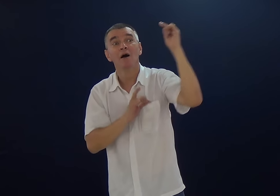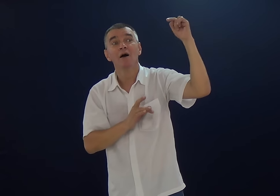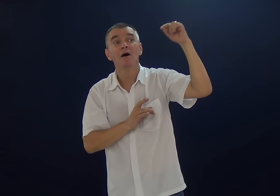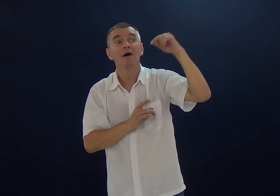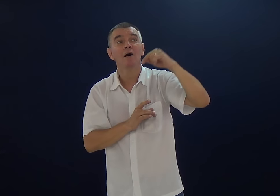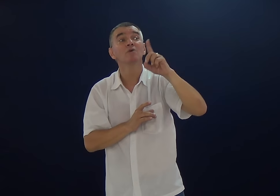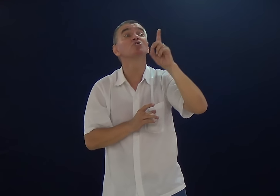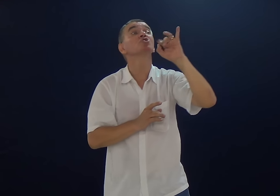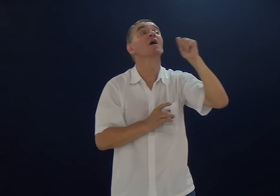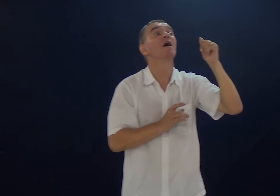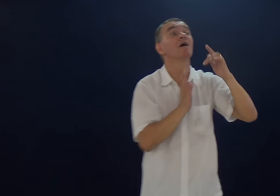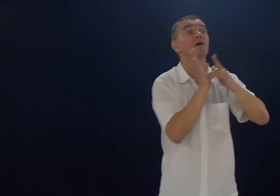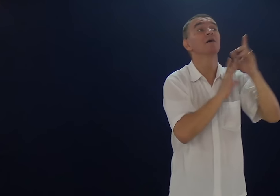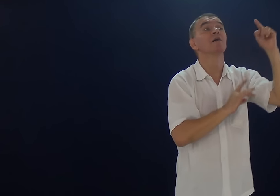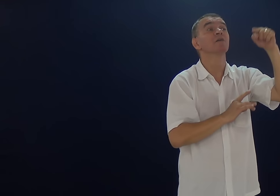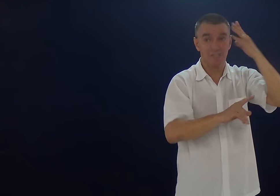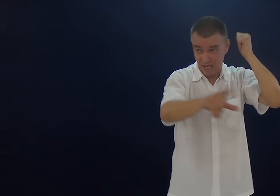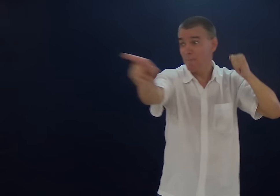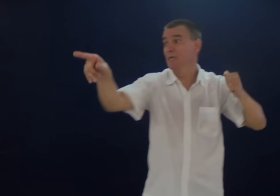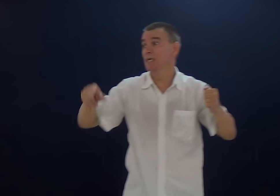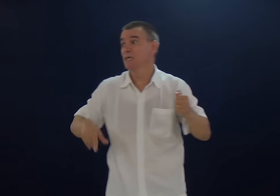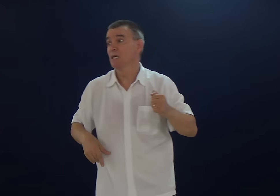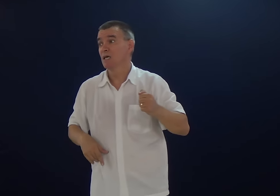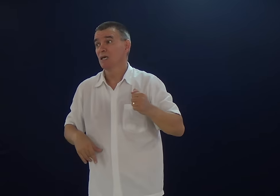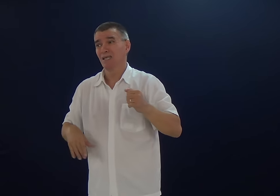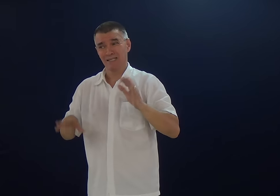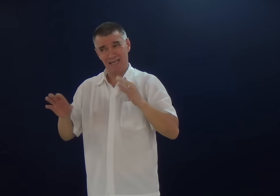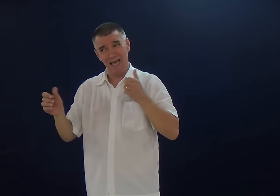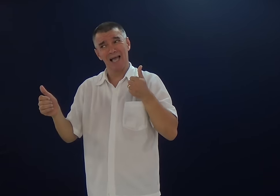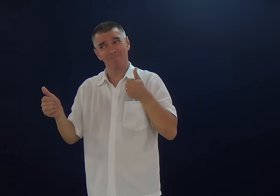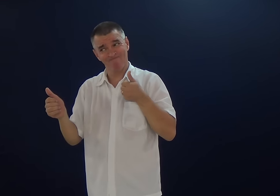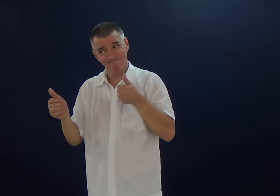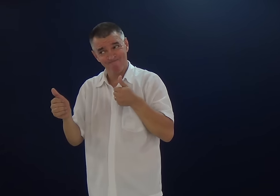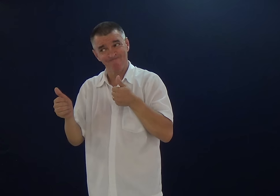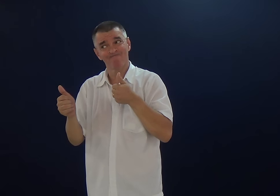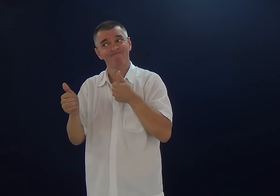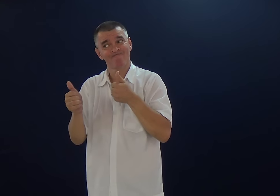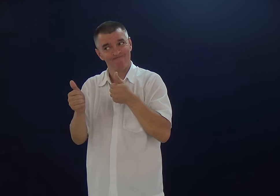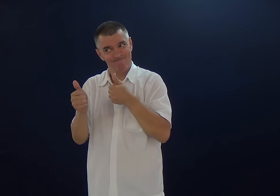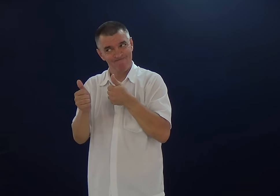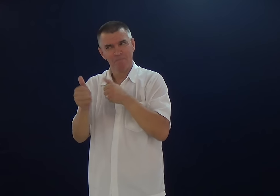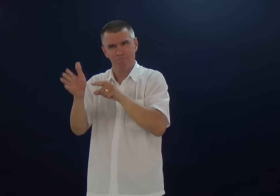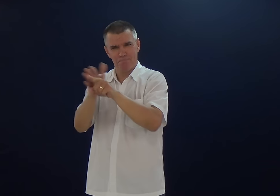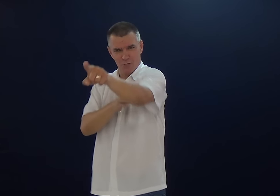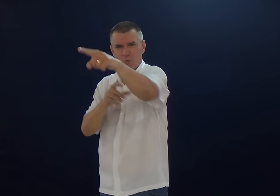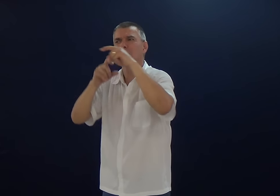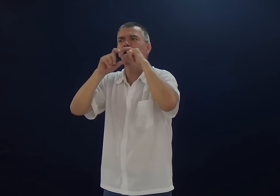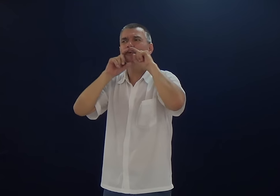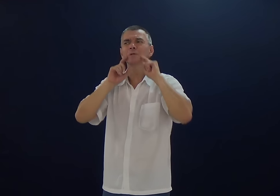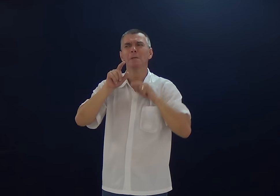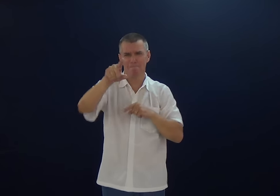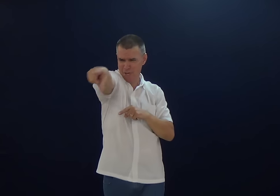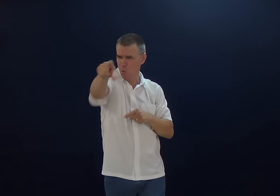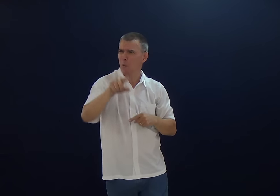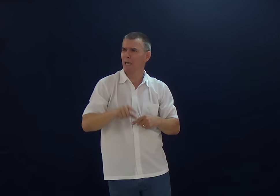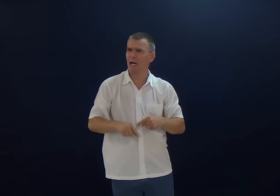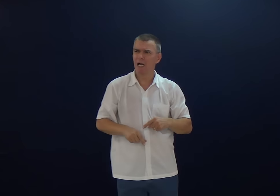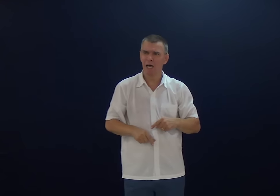prática contrária à vontade dele você sabe o dia que vai voltar está perto pergunta ali pro